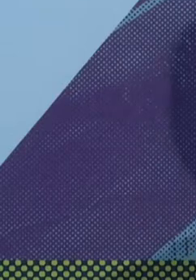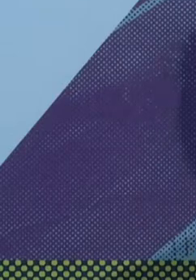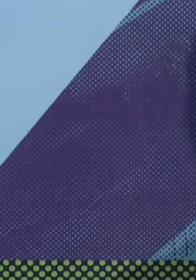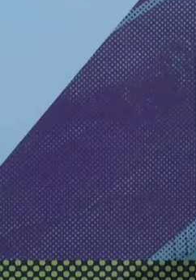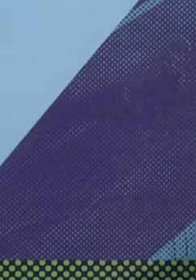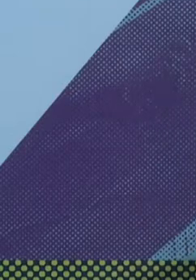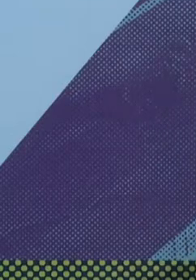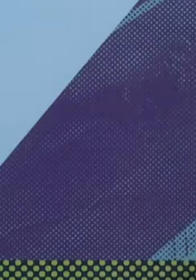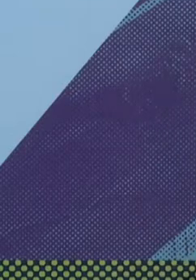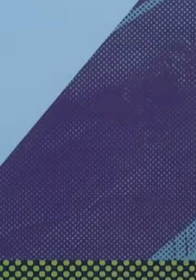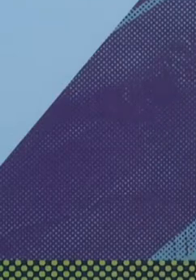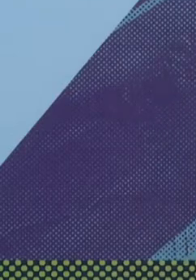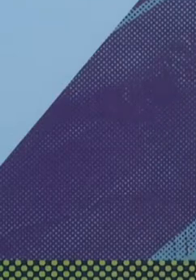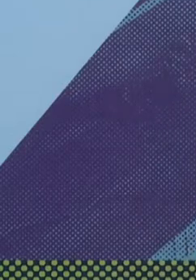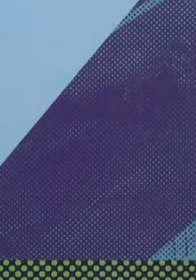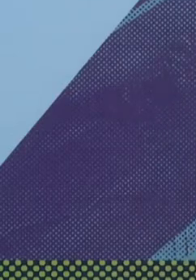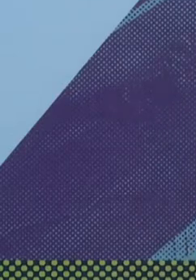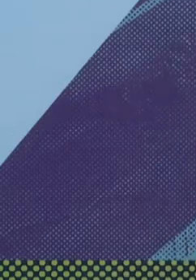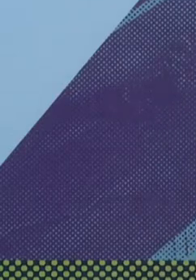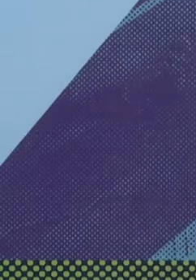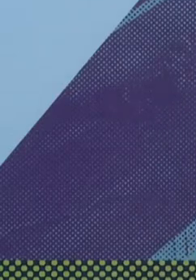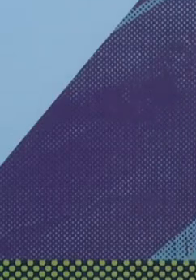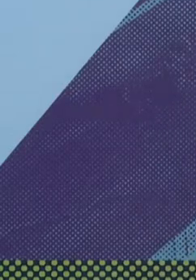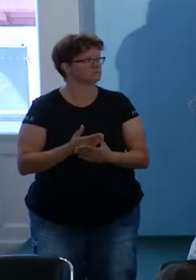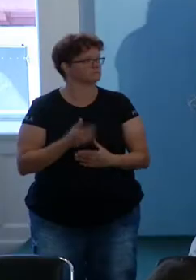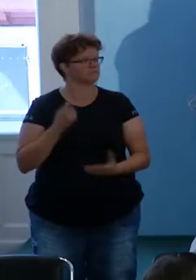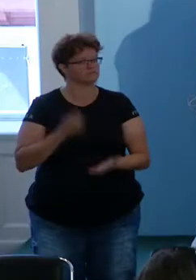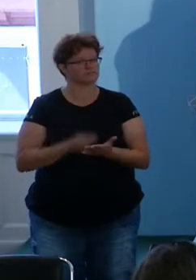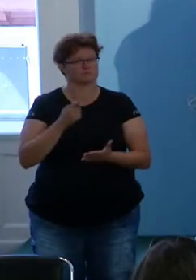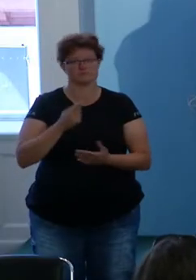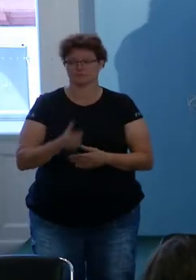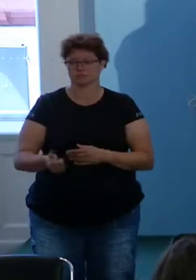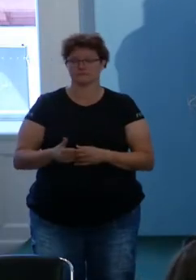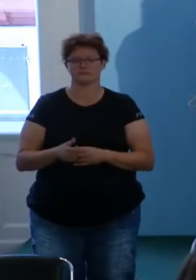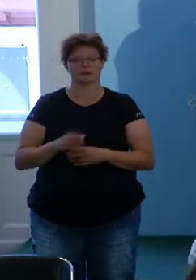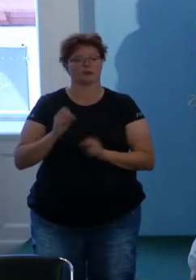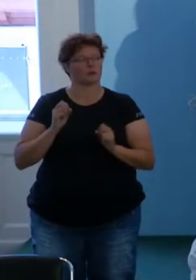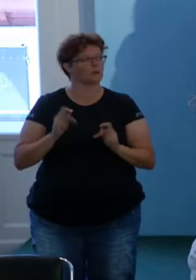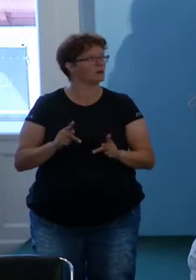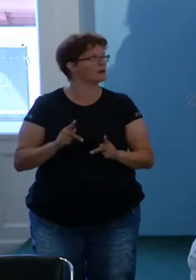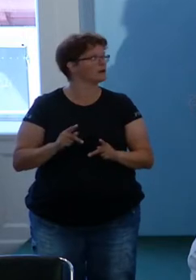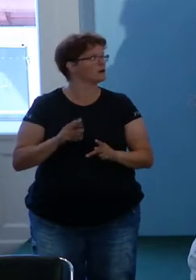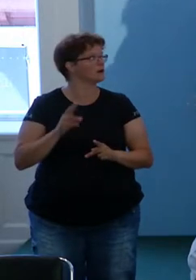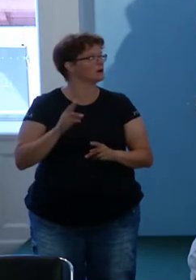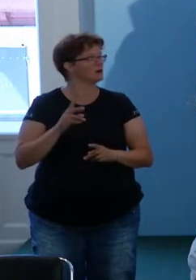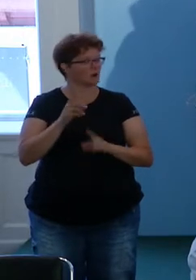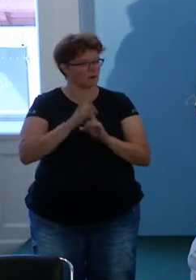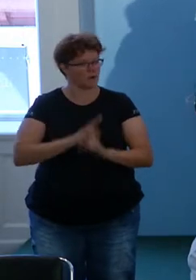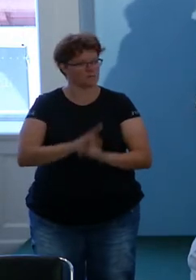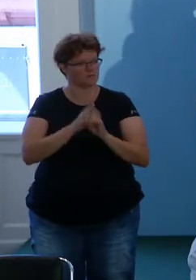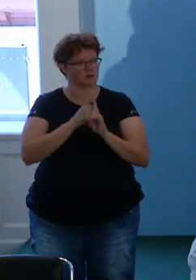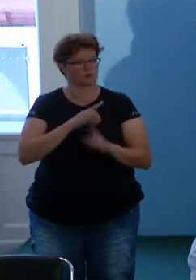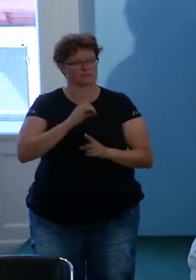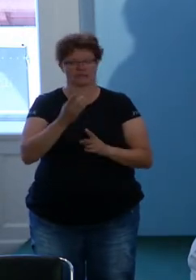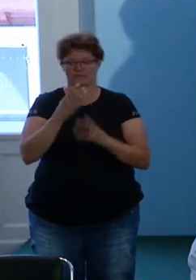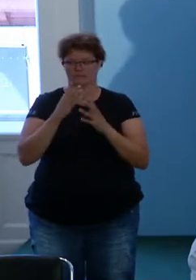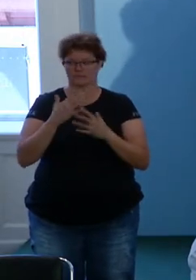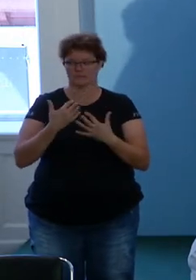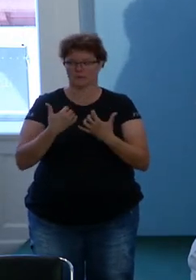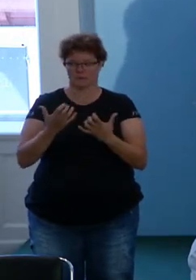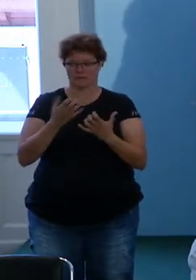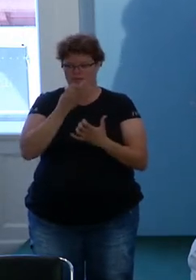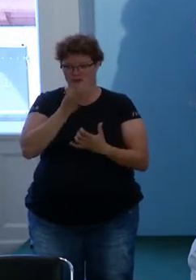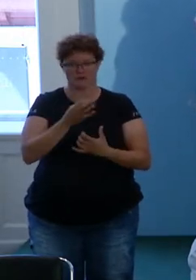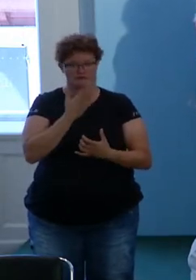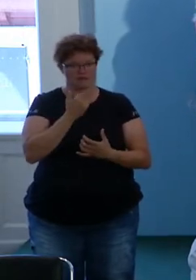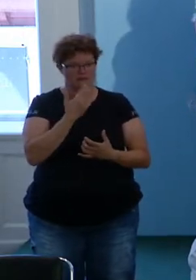det gäller att liksom presentera sitt case och dra det framåt. Spårbarhet och uppföljning ska vi ta, och sen ska vi ta publikfrågan. Vi vill